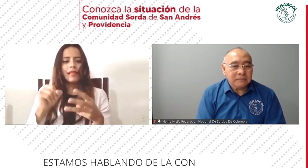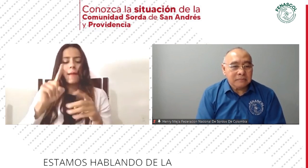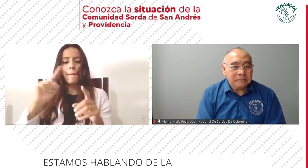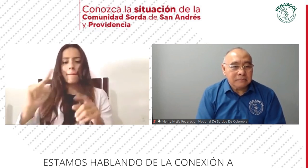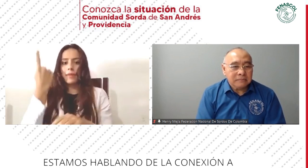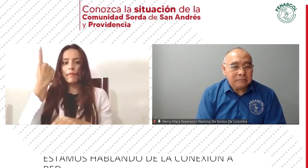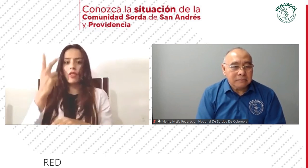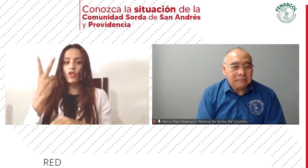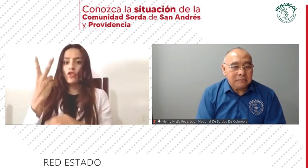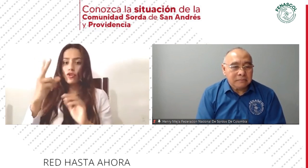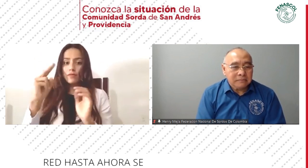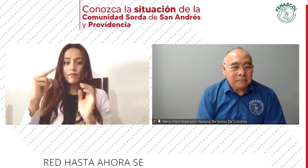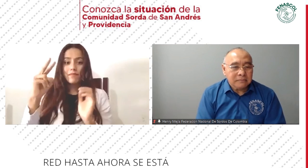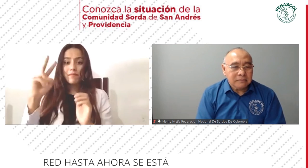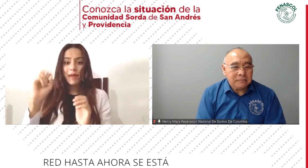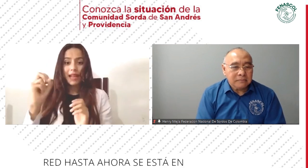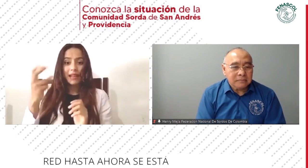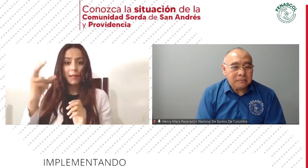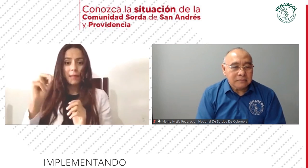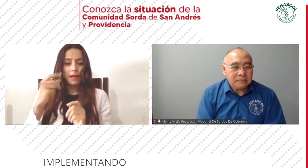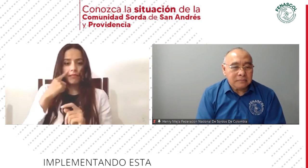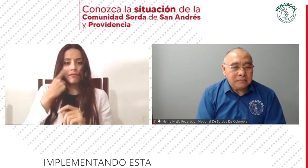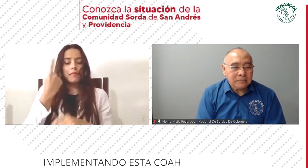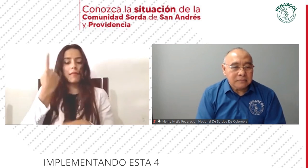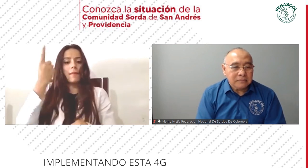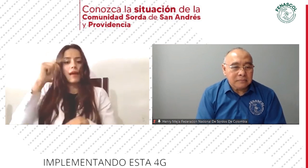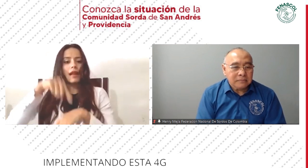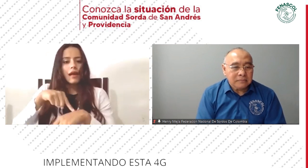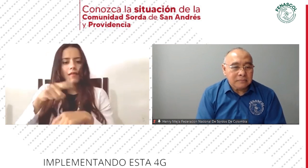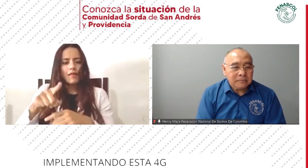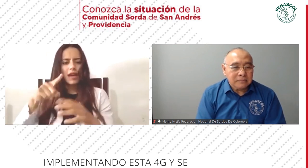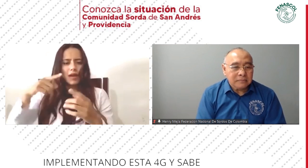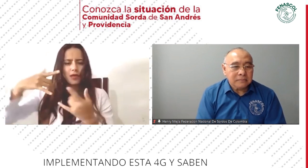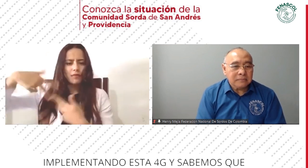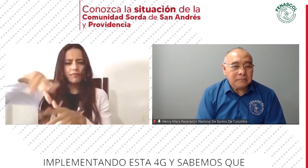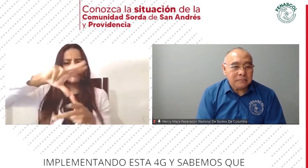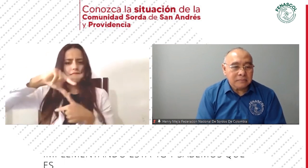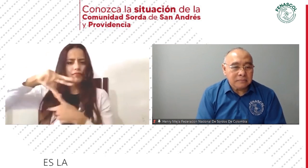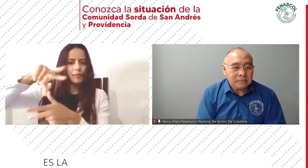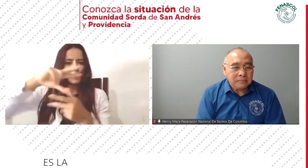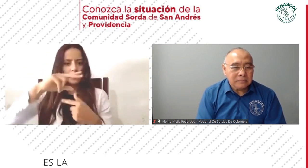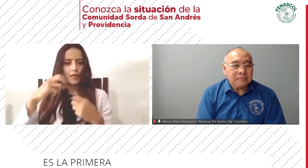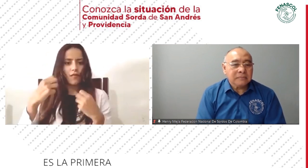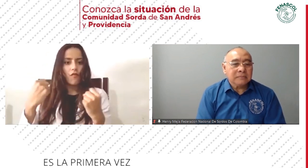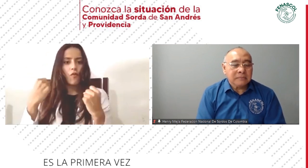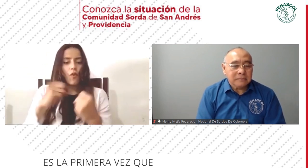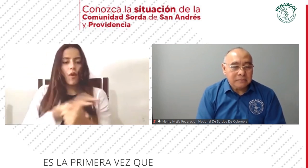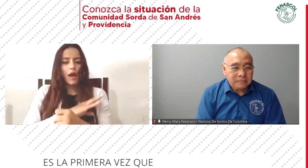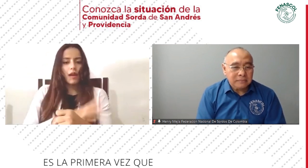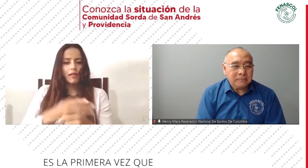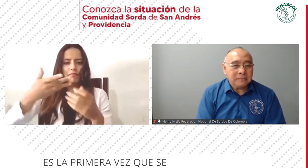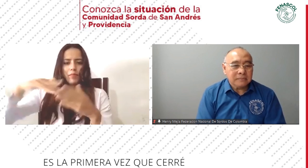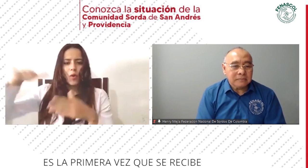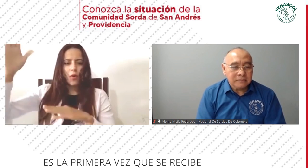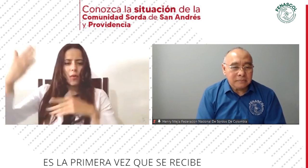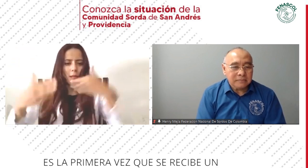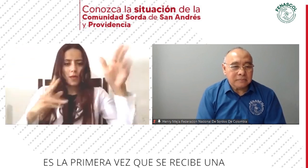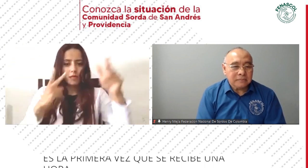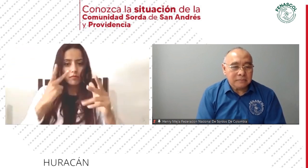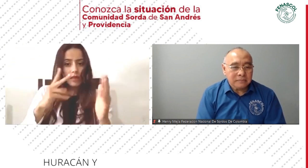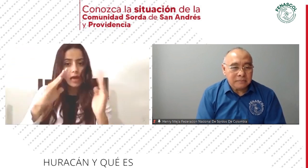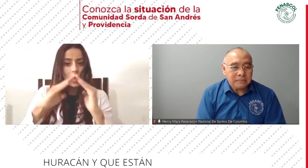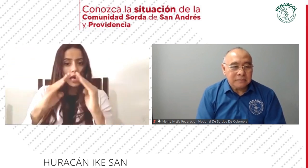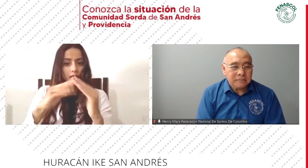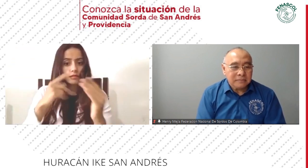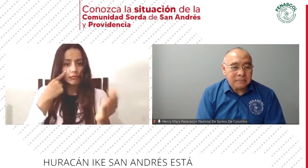la conexión a red hasta ahora se está implementando esa 4g y sabemos que es la primera vez que se recibe un huracán